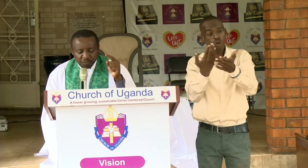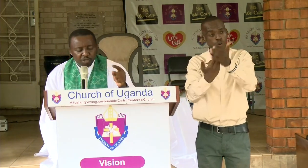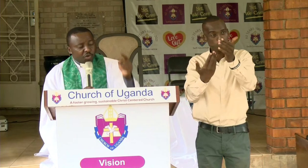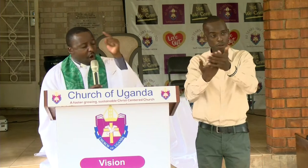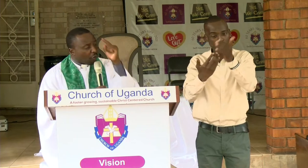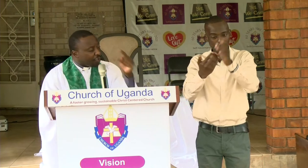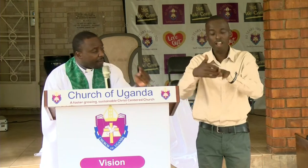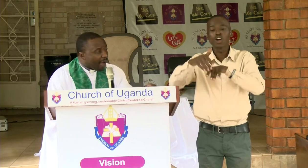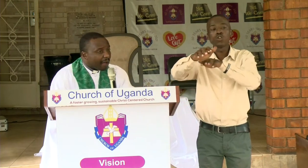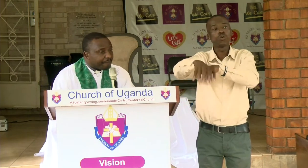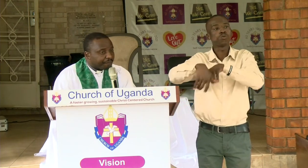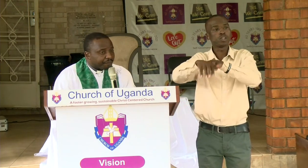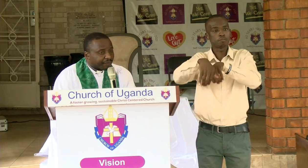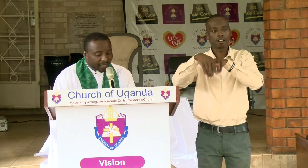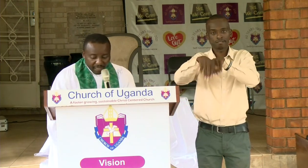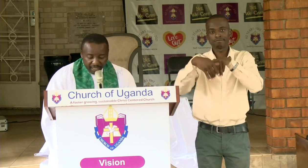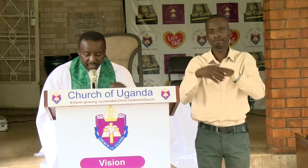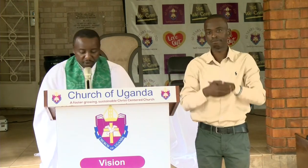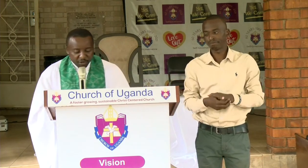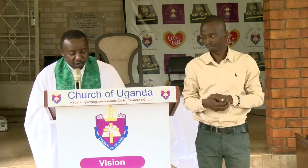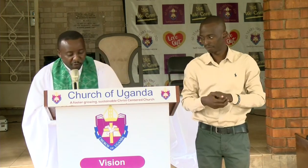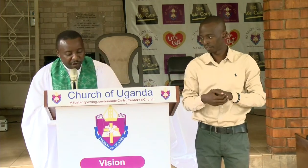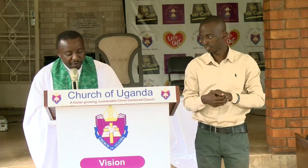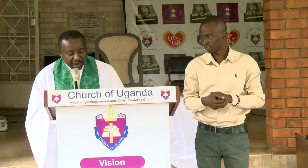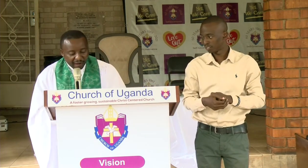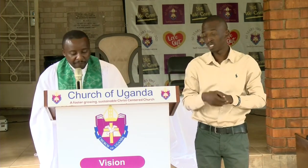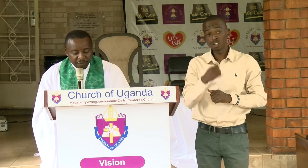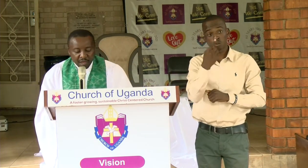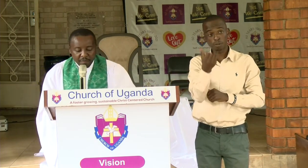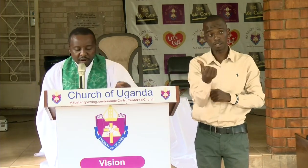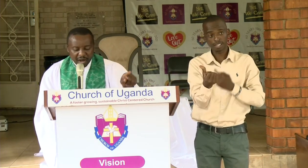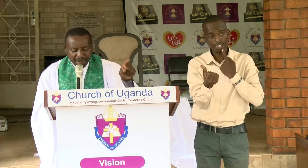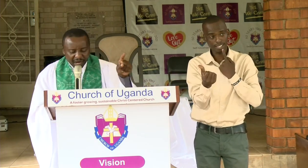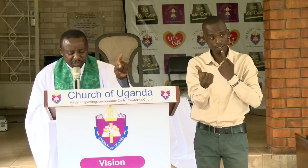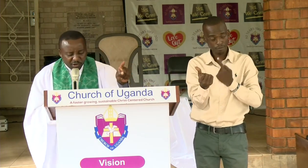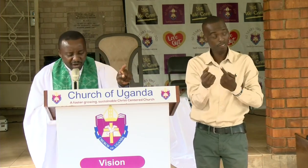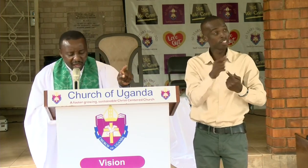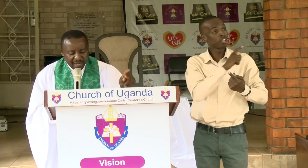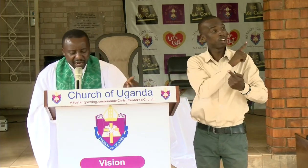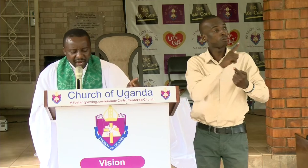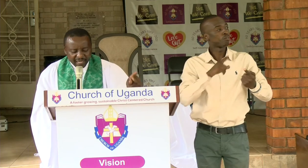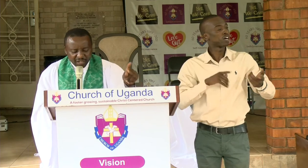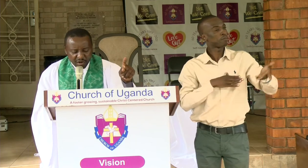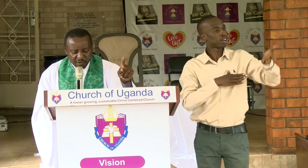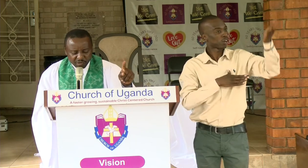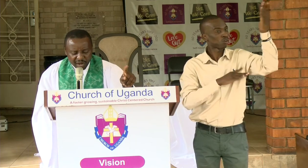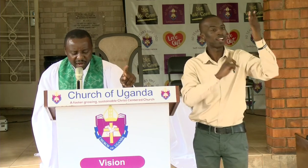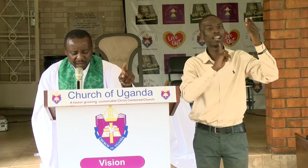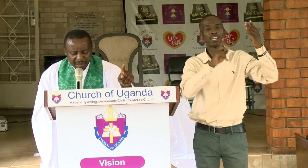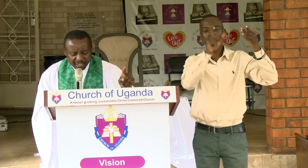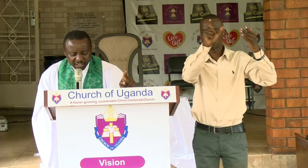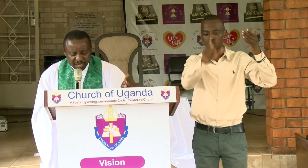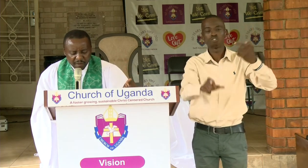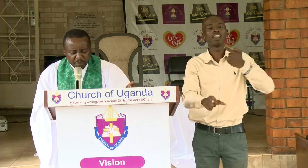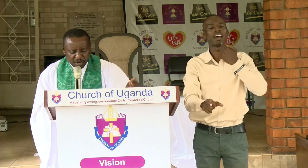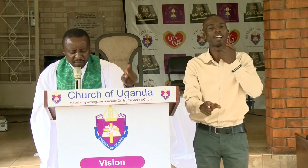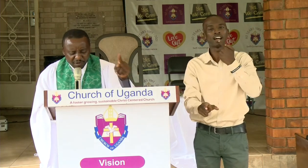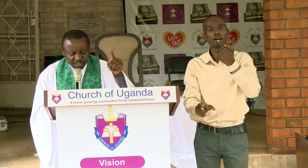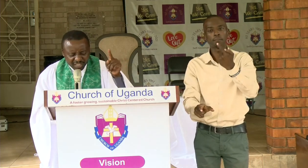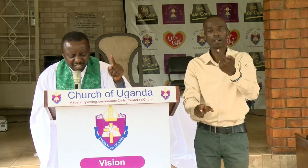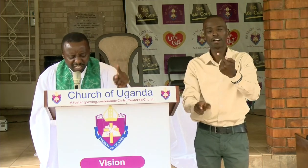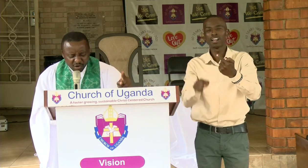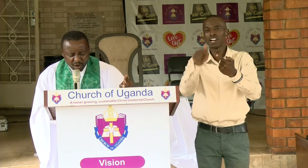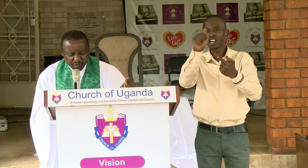okulabirira n'okulima. Era wuli ole 16, Mukama Katonda n'alagira omuntu n'agamba nti,